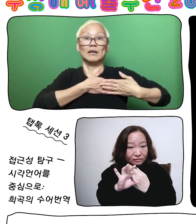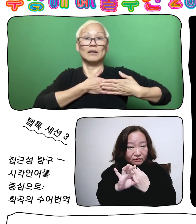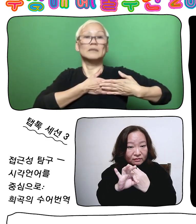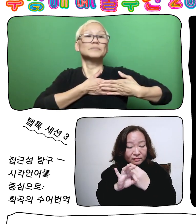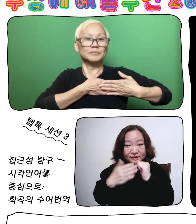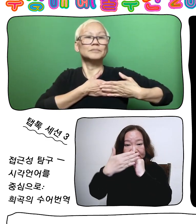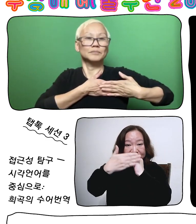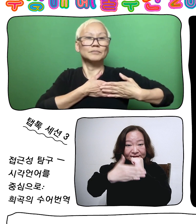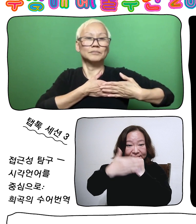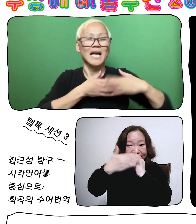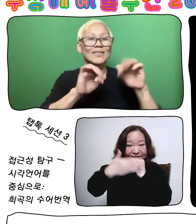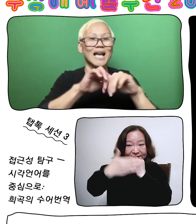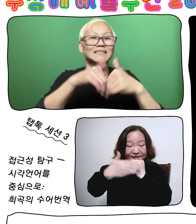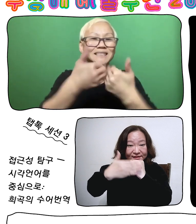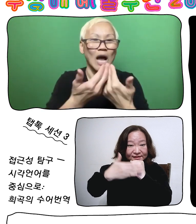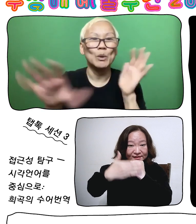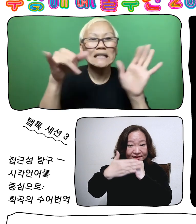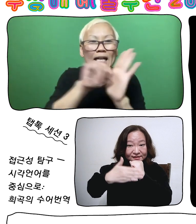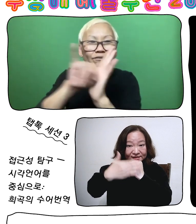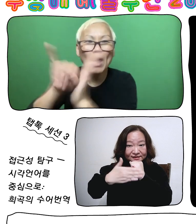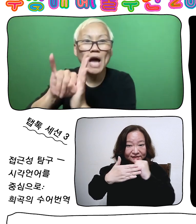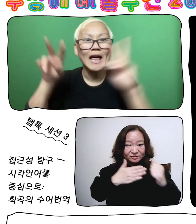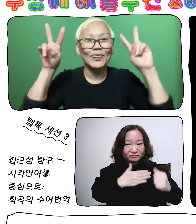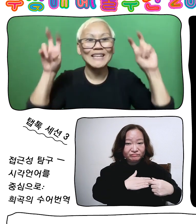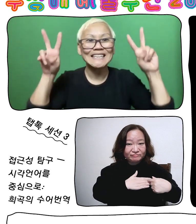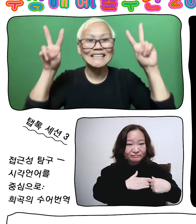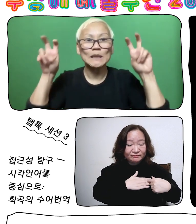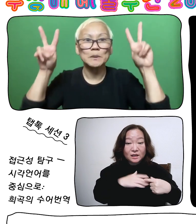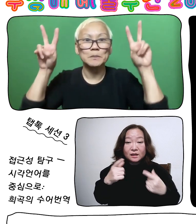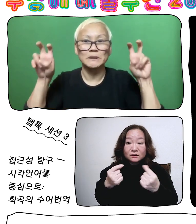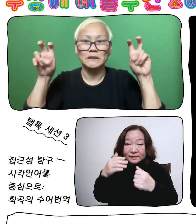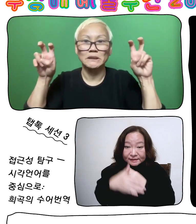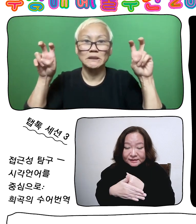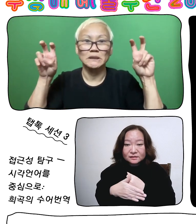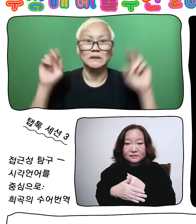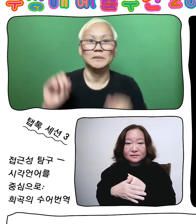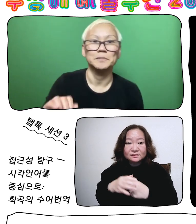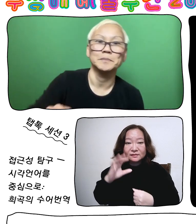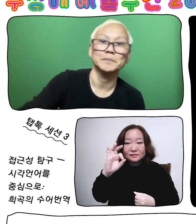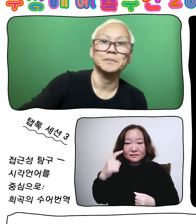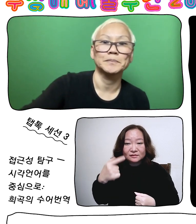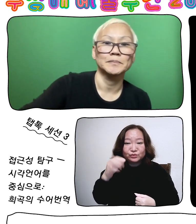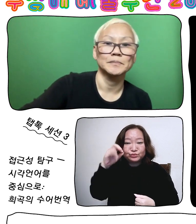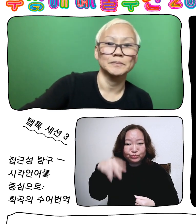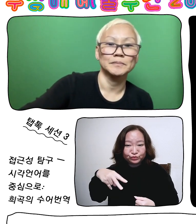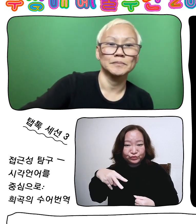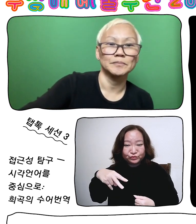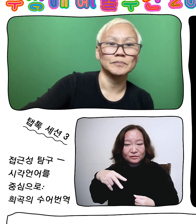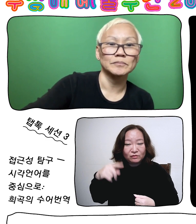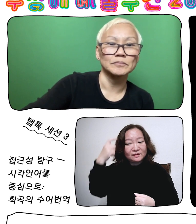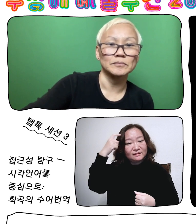이와 같이 상상을 언어로 표현하는 방법이 바로 은유입니다.